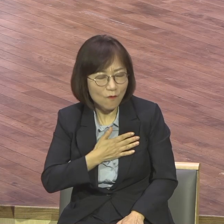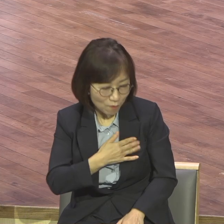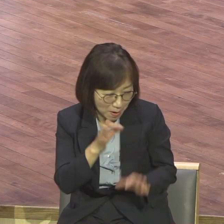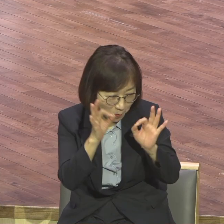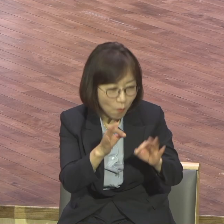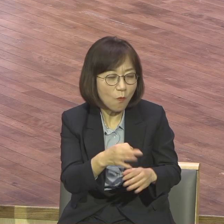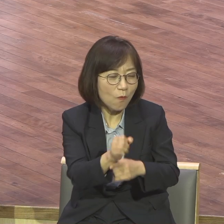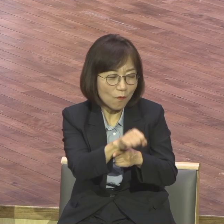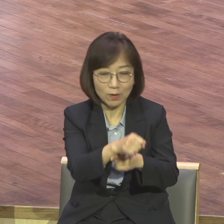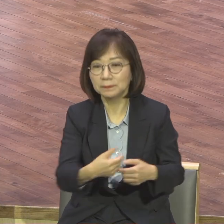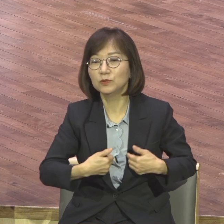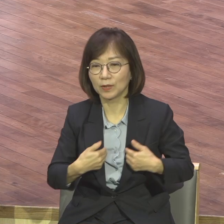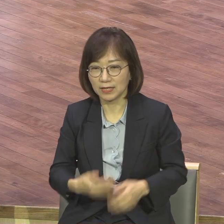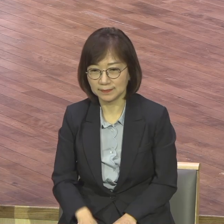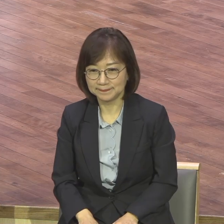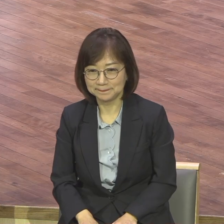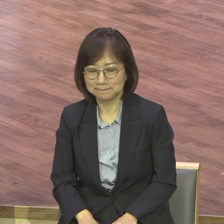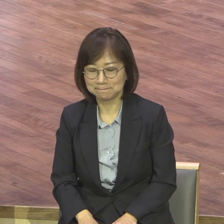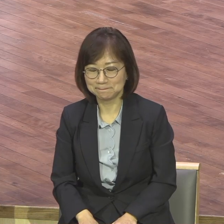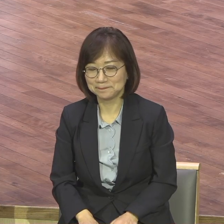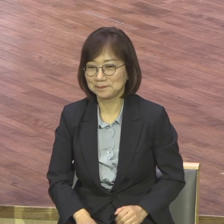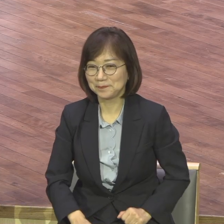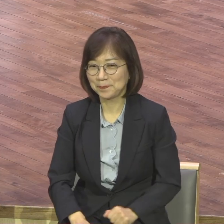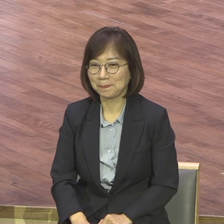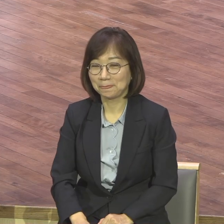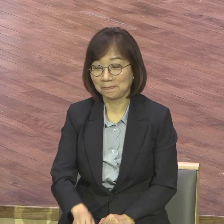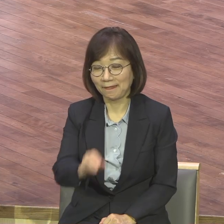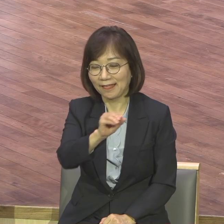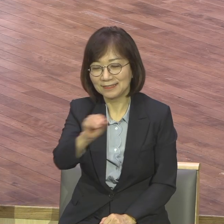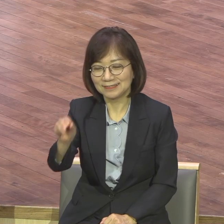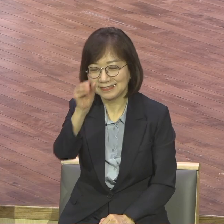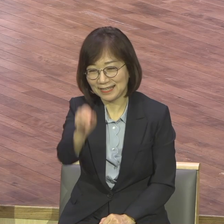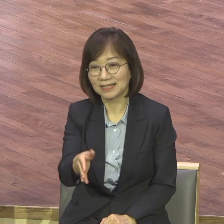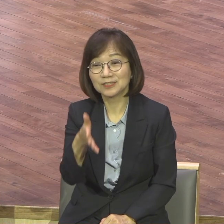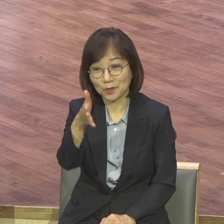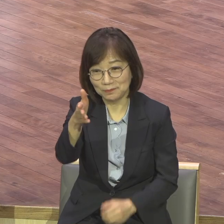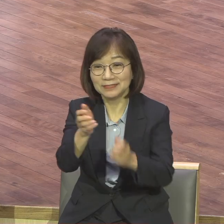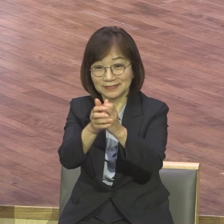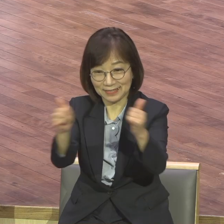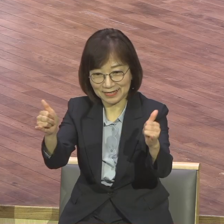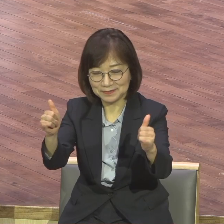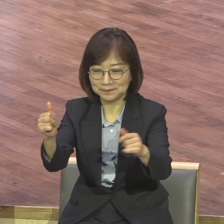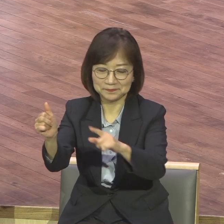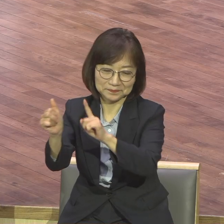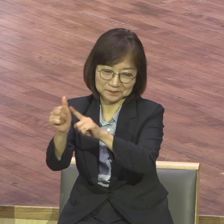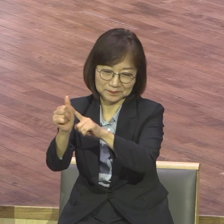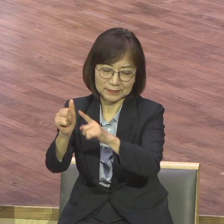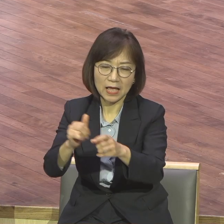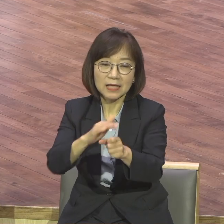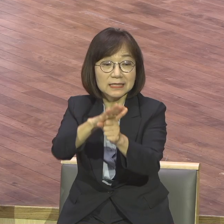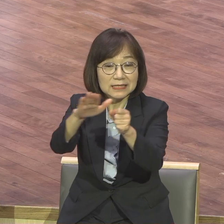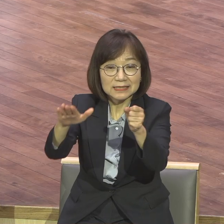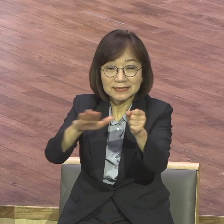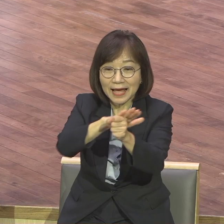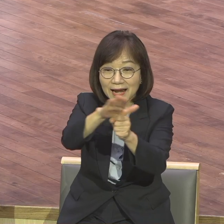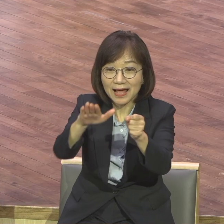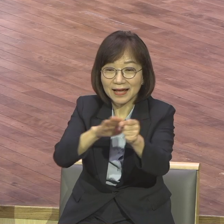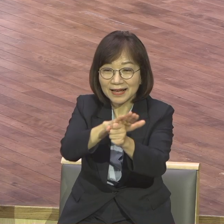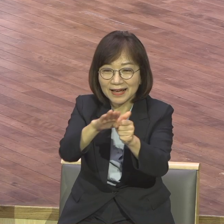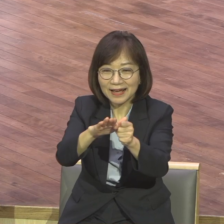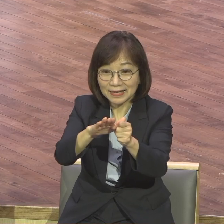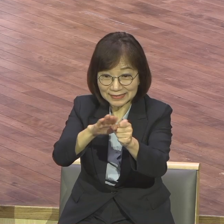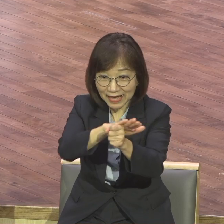관계 신학자 폴 틸리는 사랑의 첫째 의무는 듣는